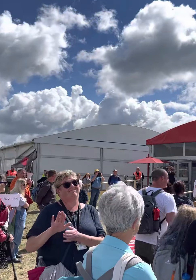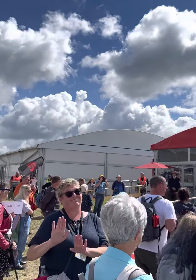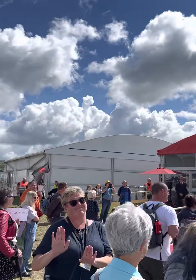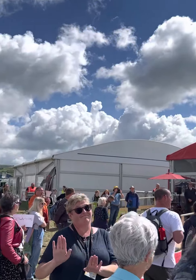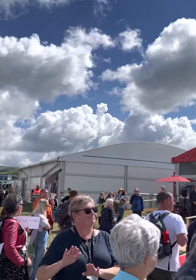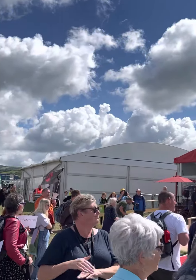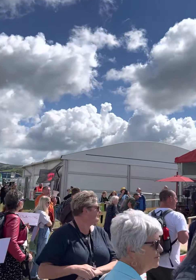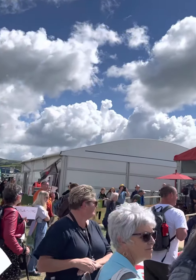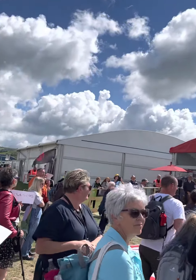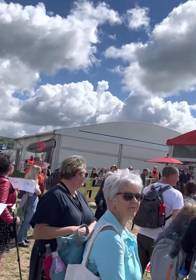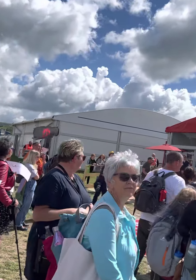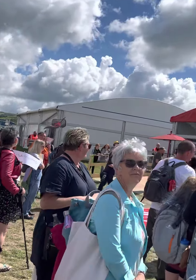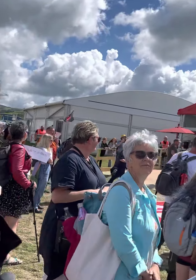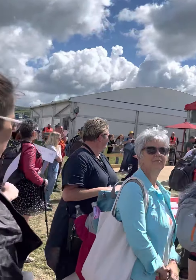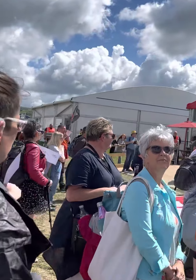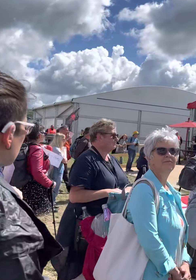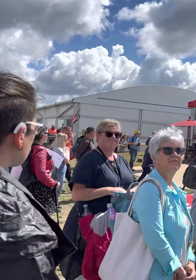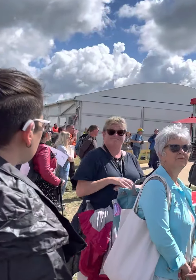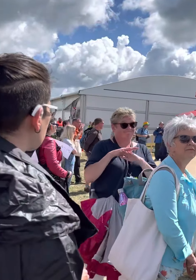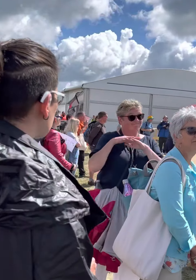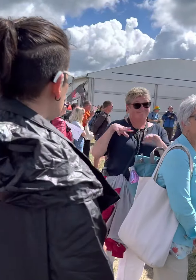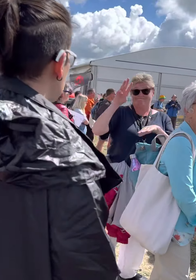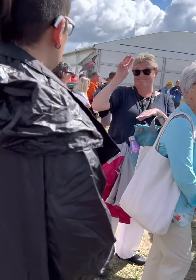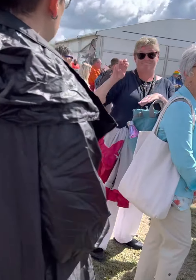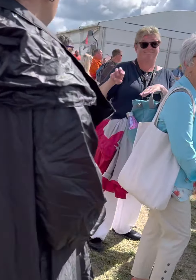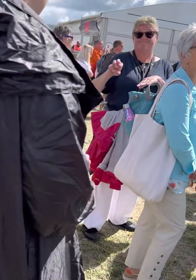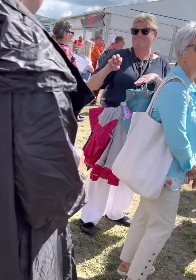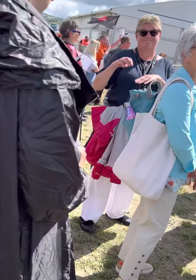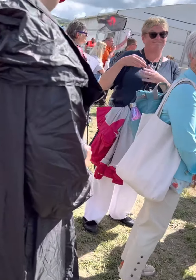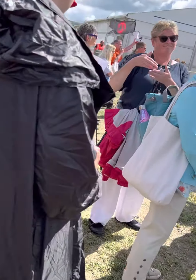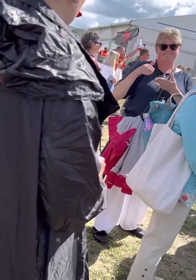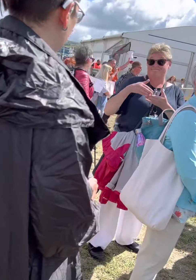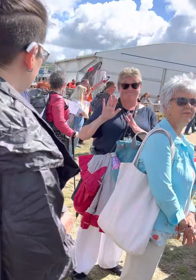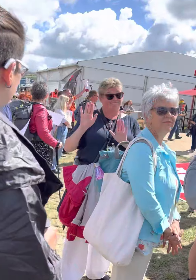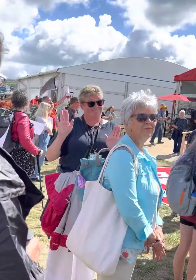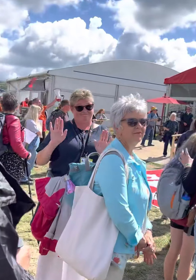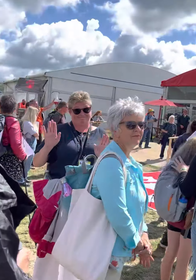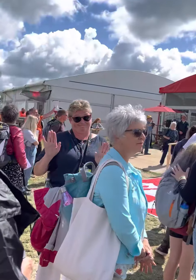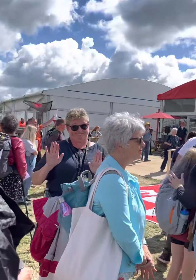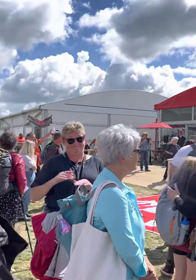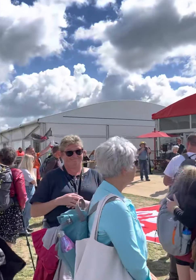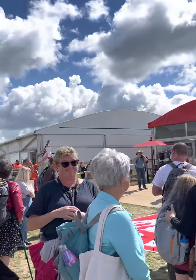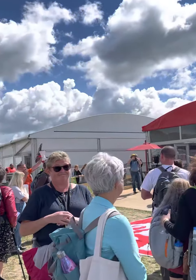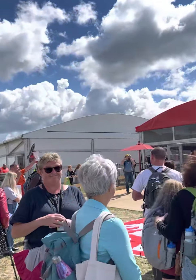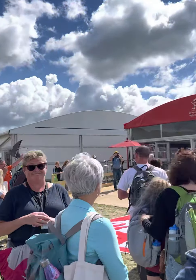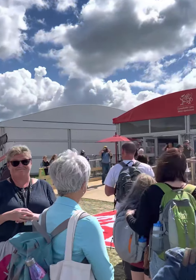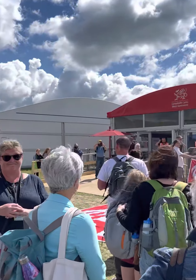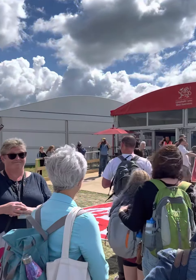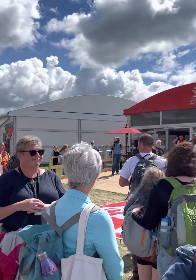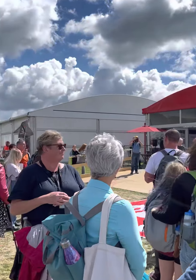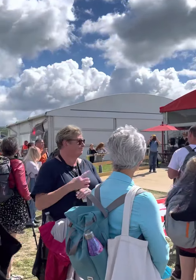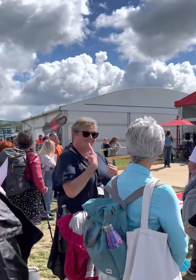Nid yw Cymru ar werth! Nid yw Cymru ar werth! Nid yw Cymru ar werth!